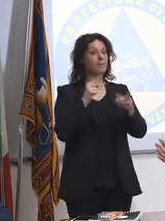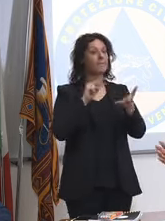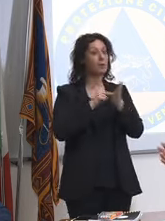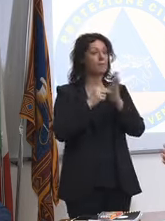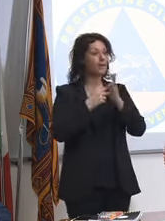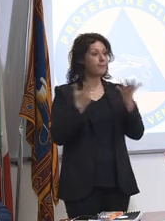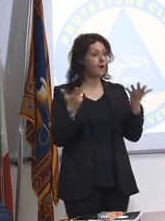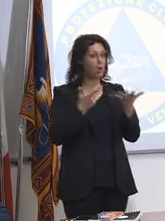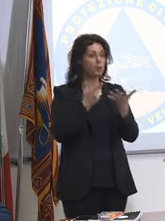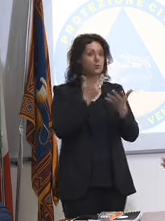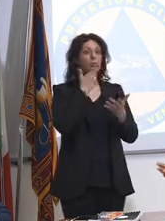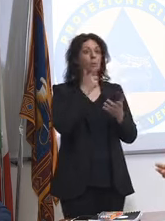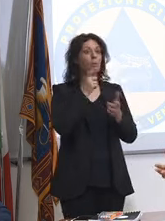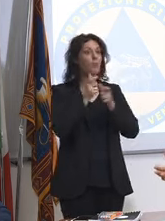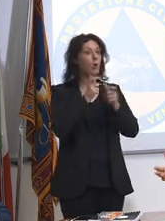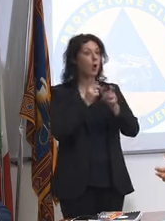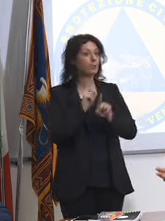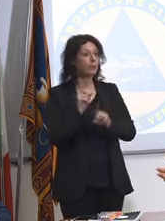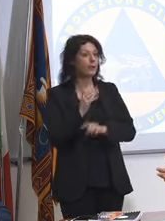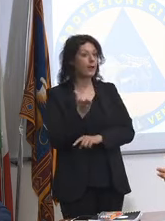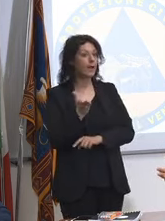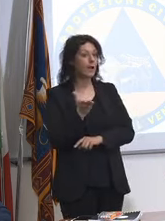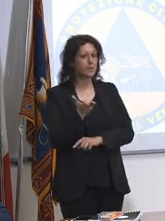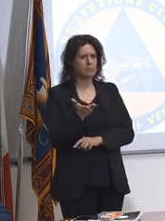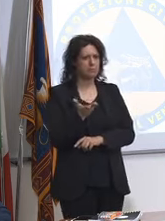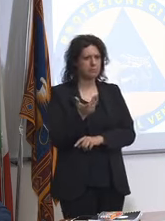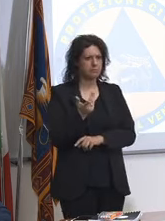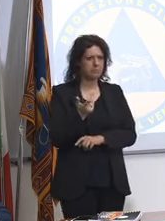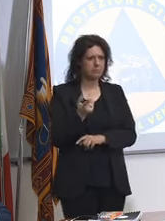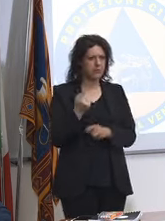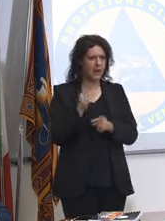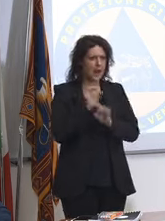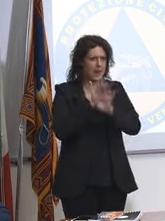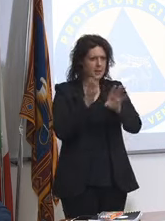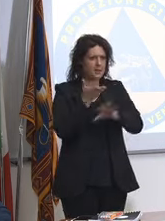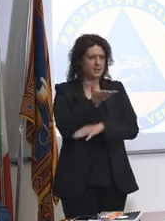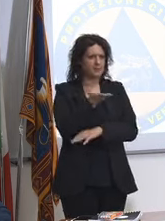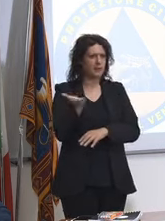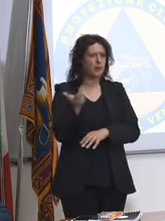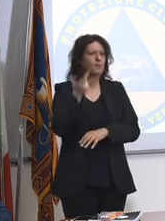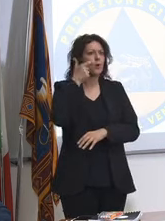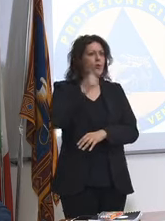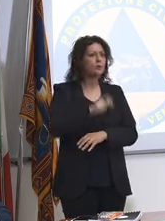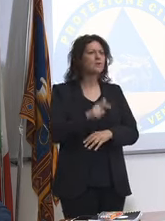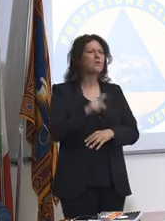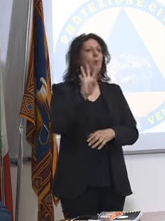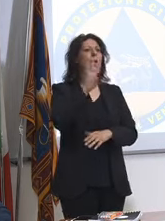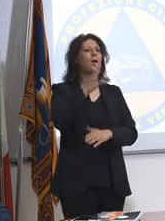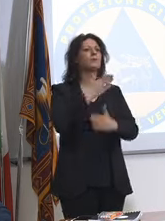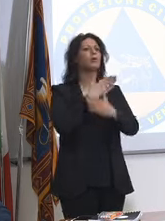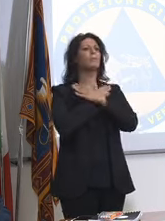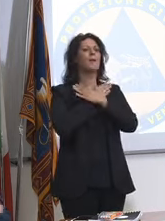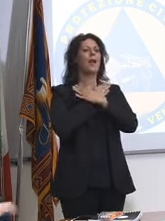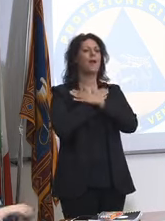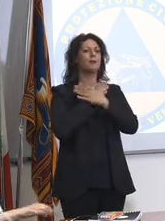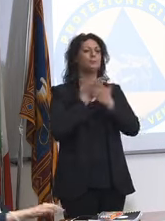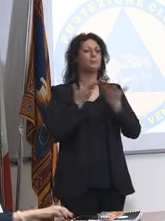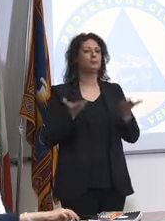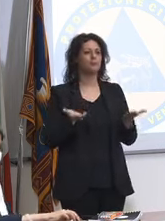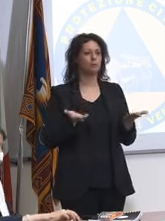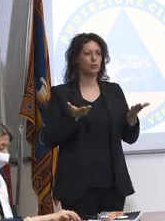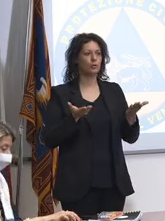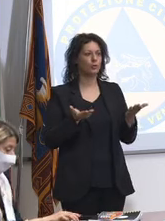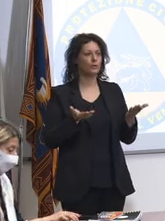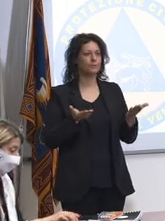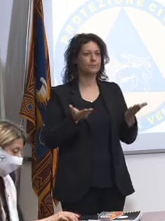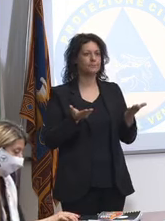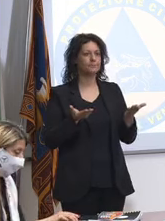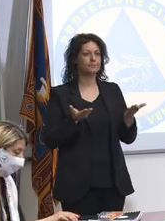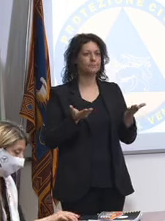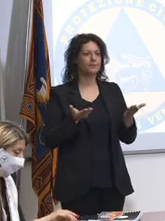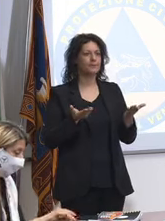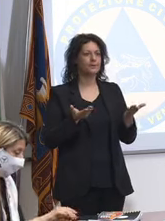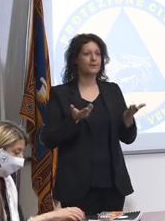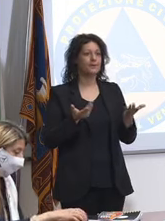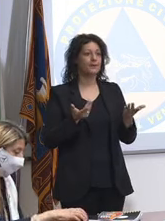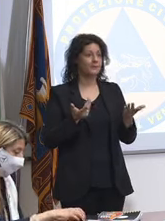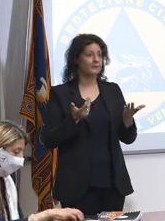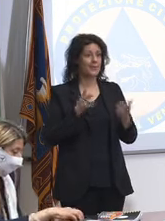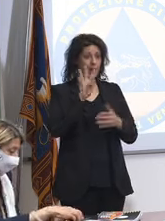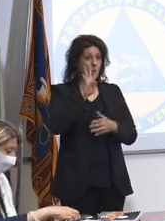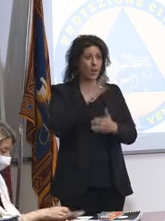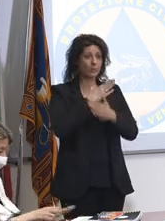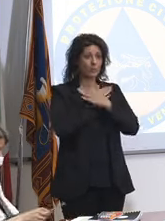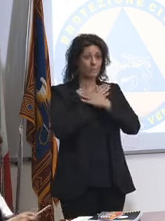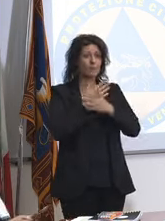libera, perché sostanzialmente dal 4 di maggio, non sarò smentito, si può